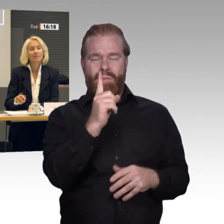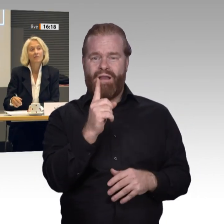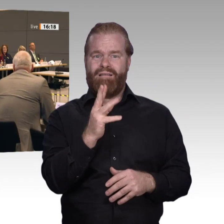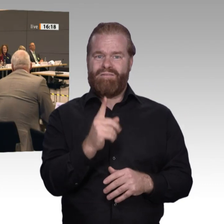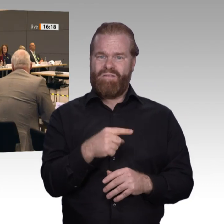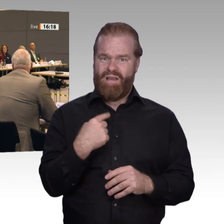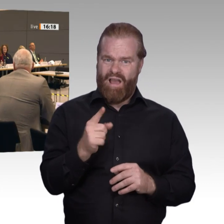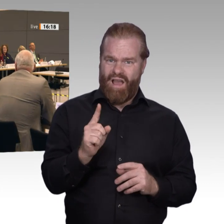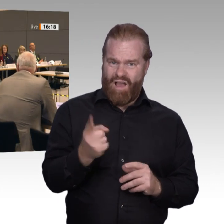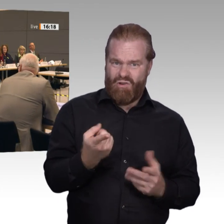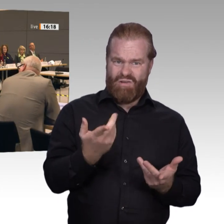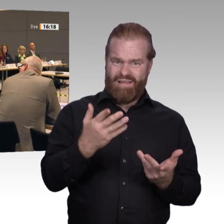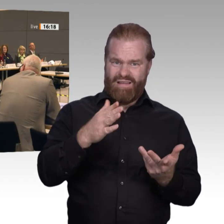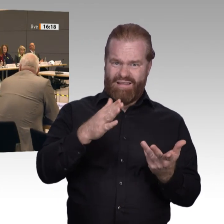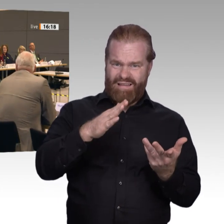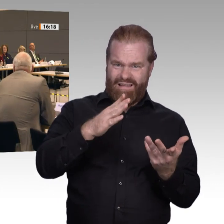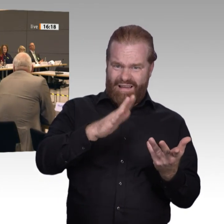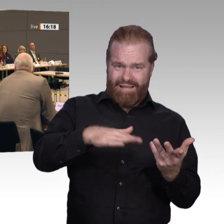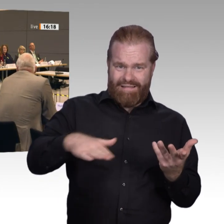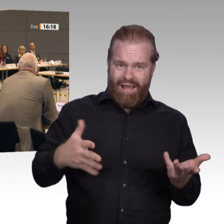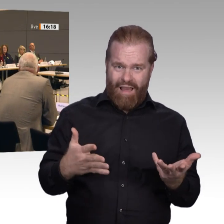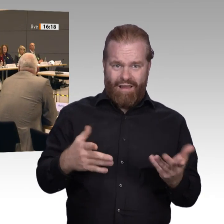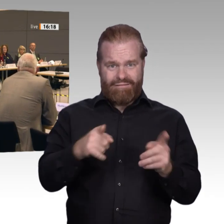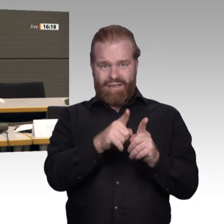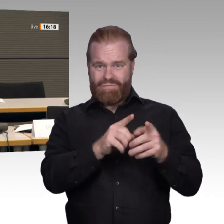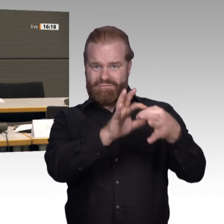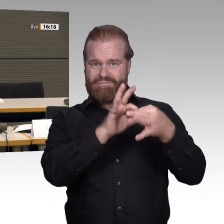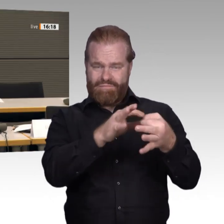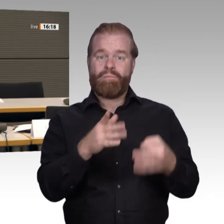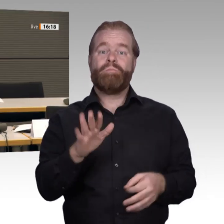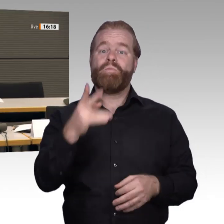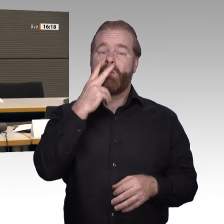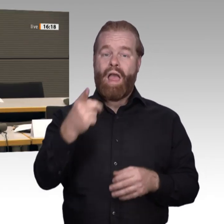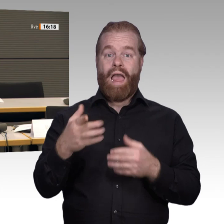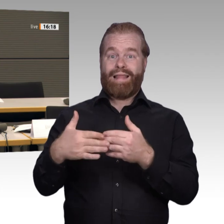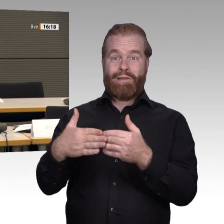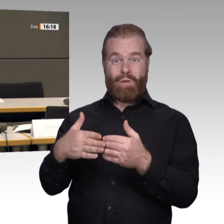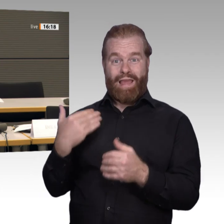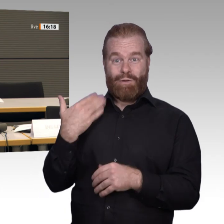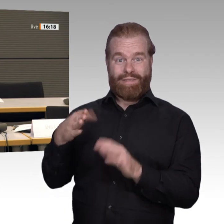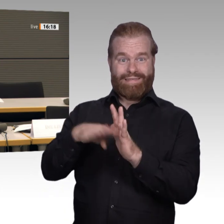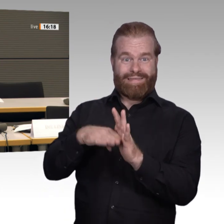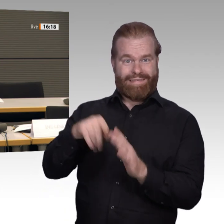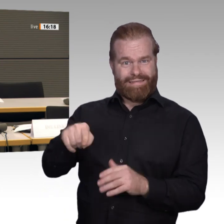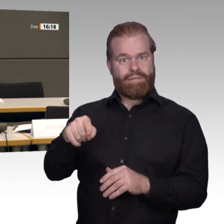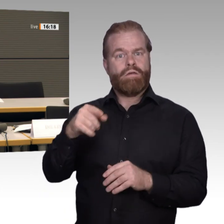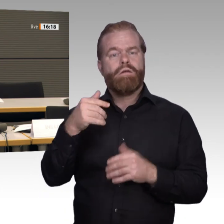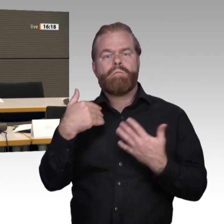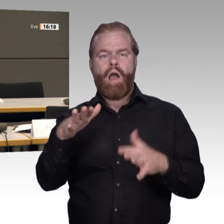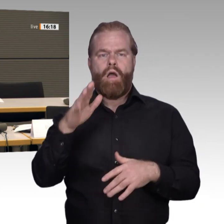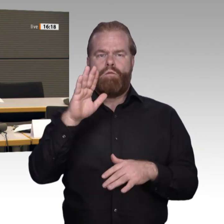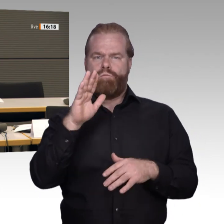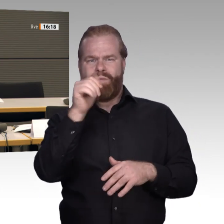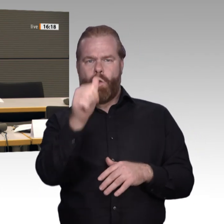Herrn Schäfer vom DGB. Herr Schäfer, der DGB will die Übergangsregelung des § 140 SGB 12